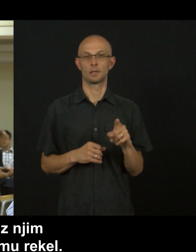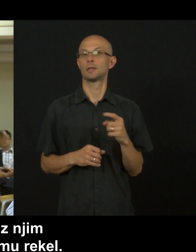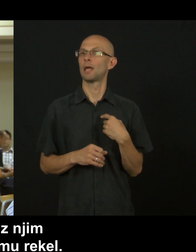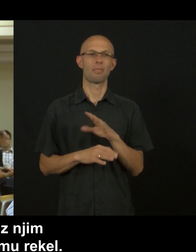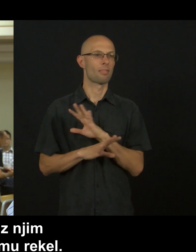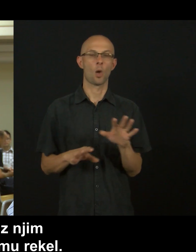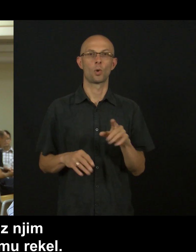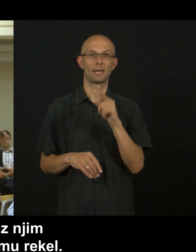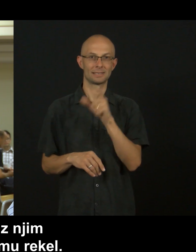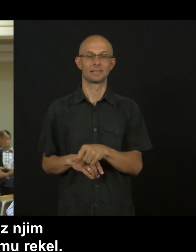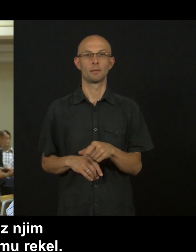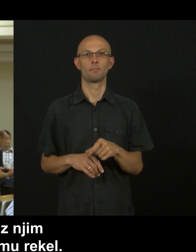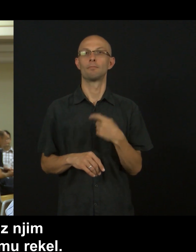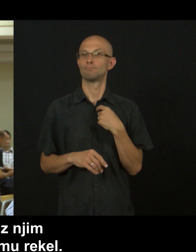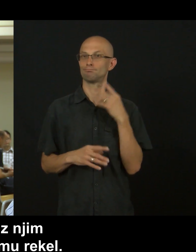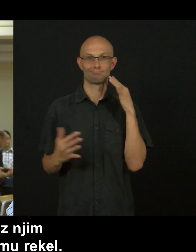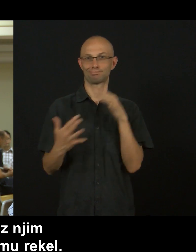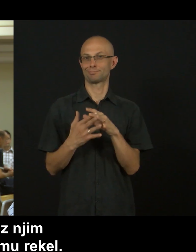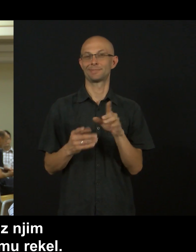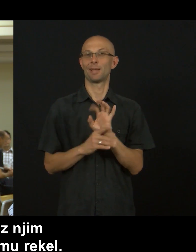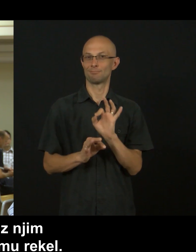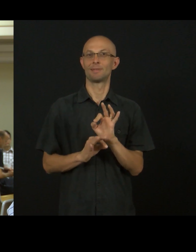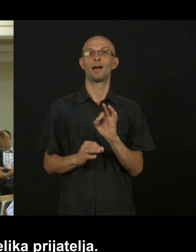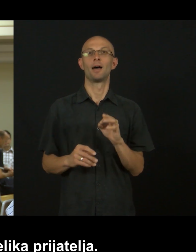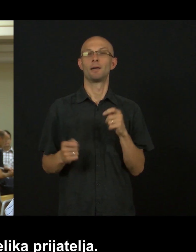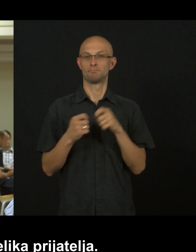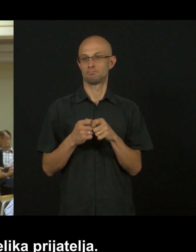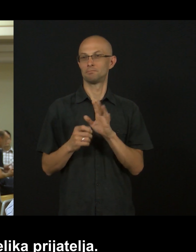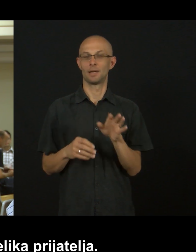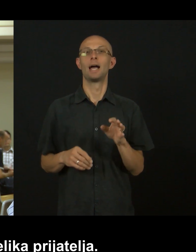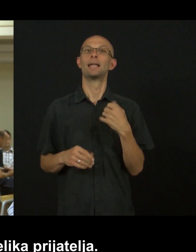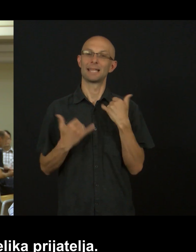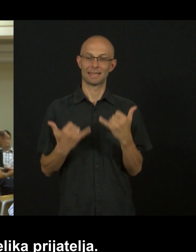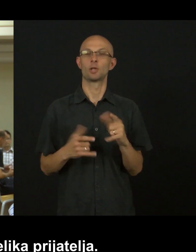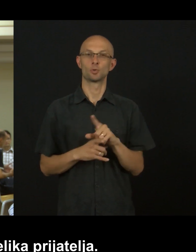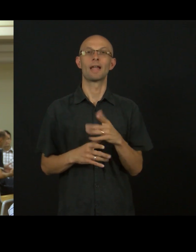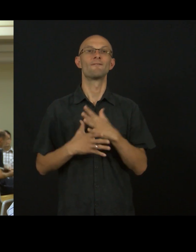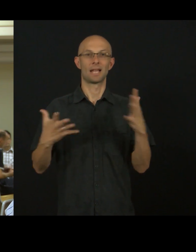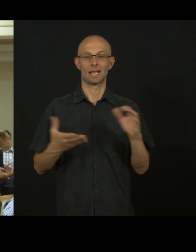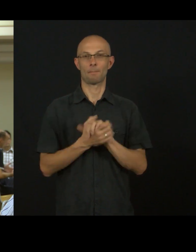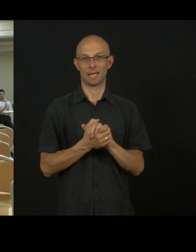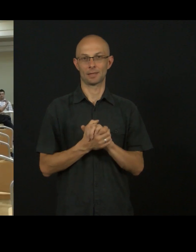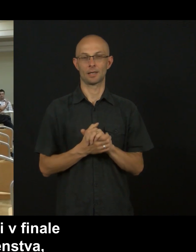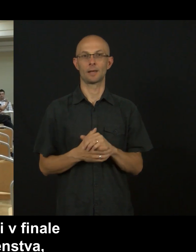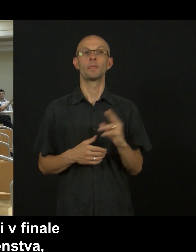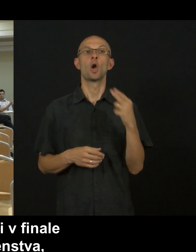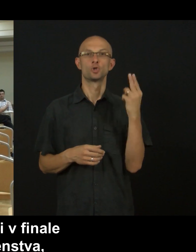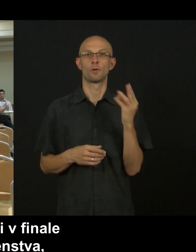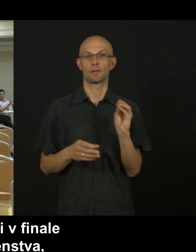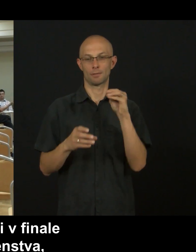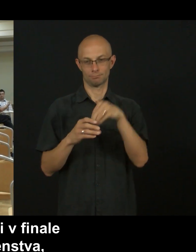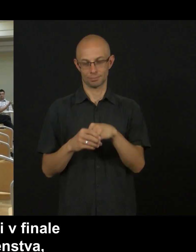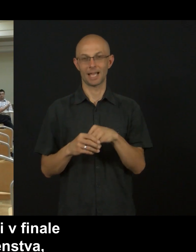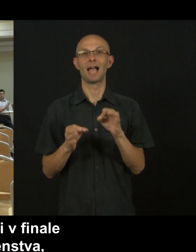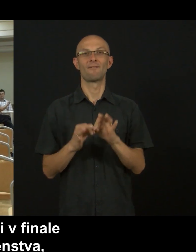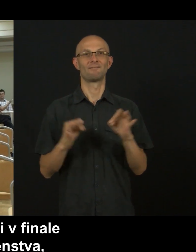in sem se takoj z njim poštekal, ko bi temu rekel in še danes pa zelo velika prijatelj. Slovenija se